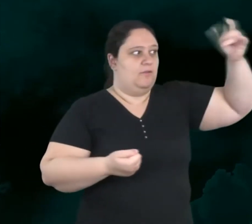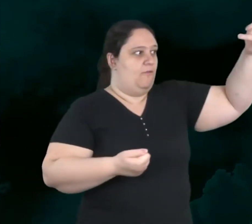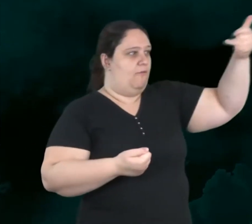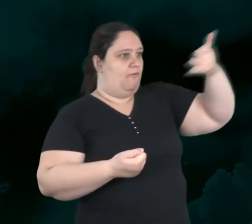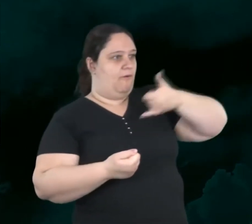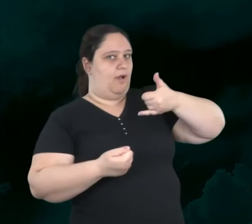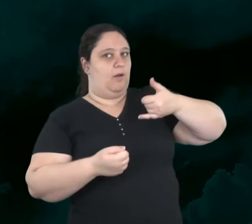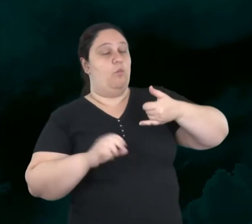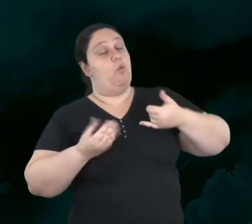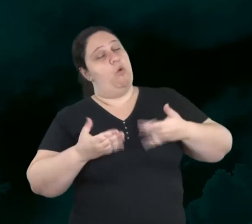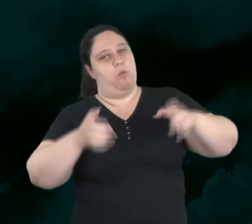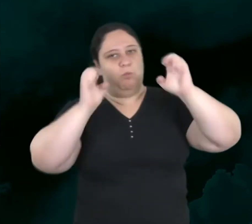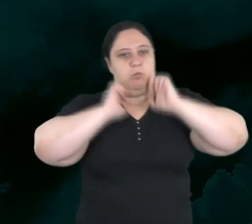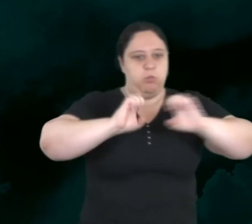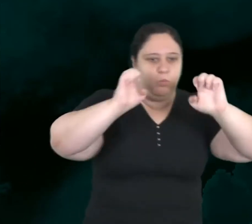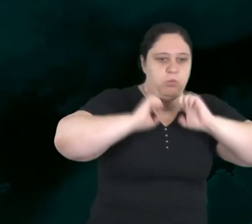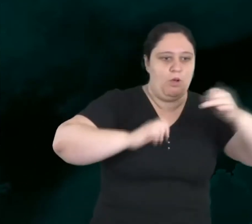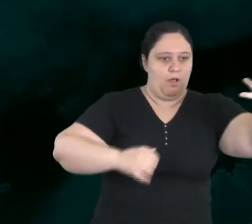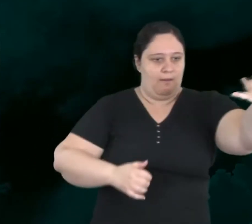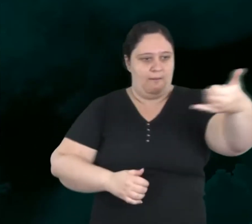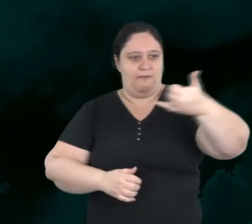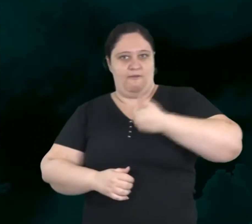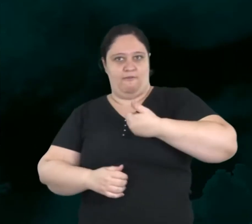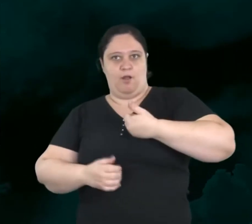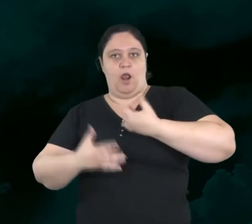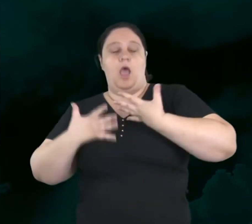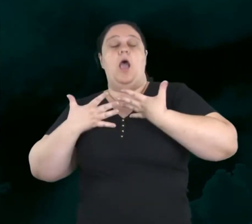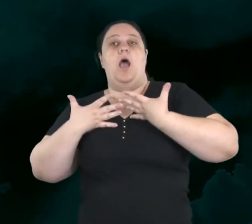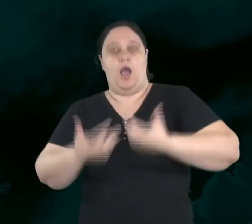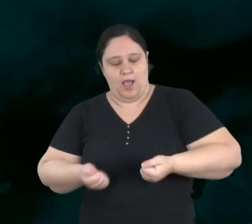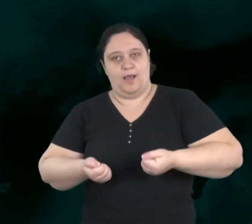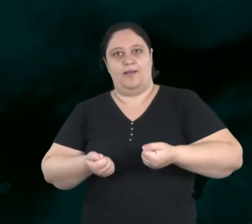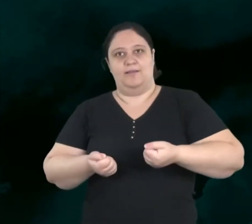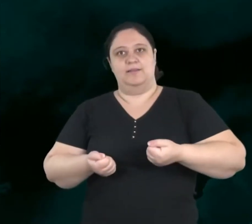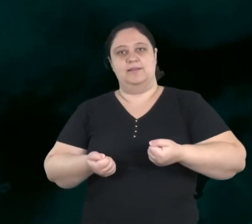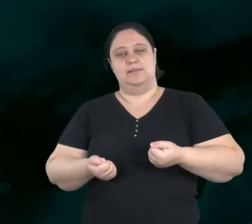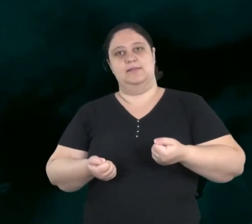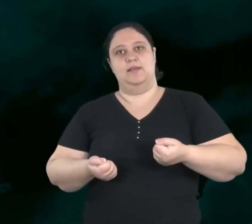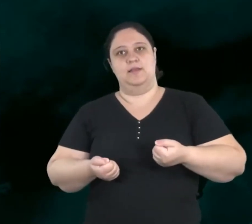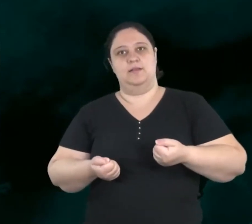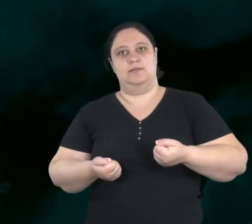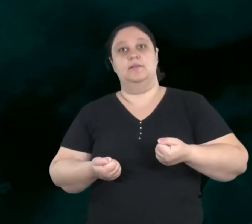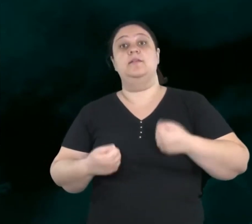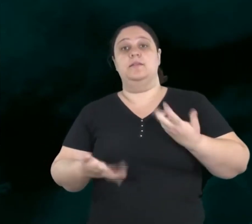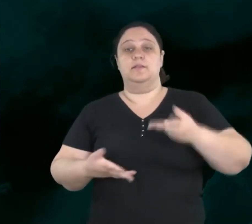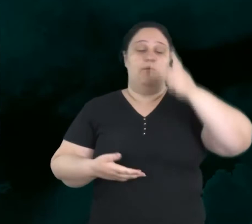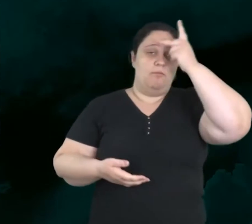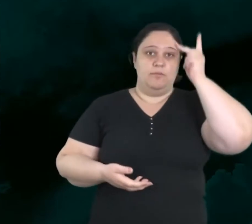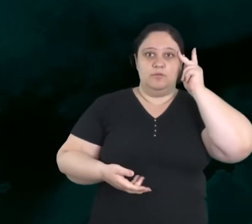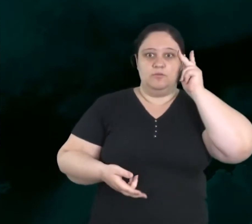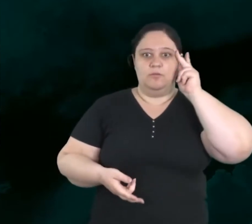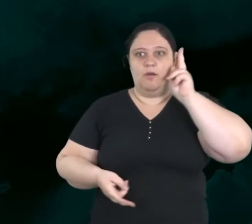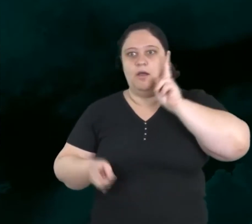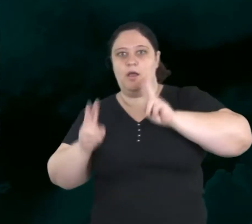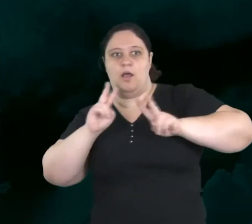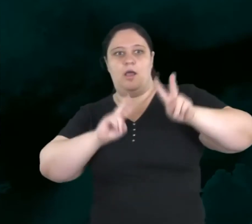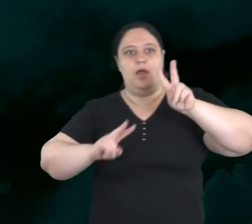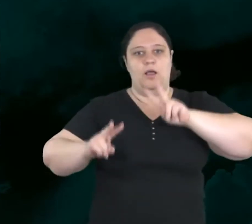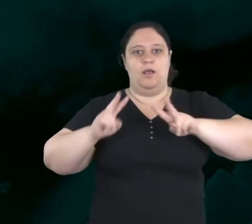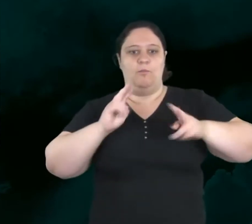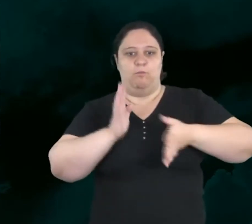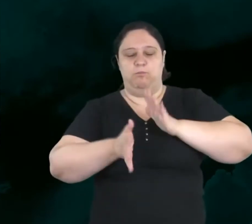do sentido da audição. A pessoa ouve e